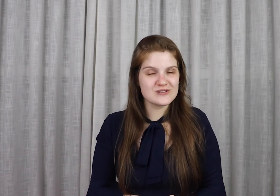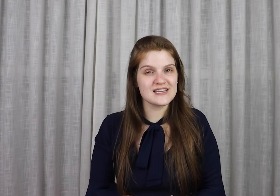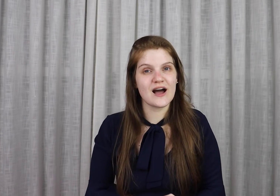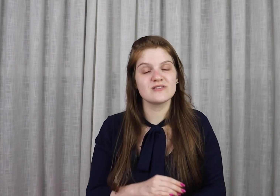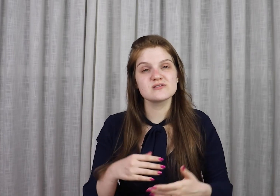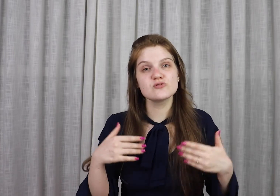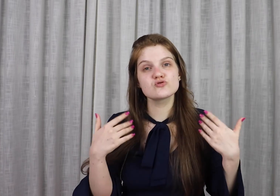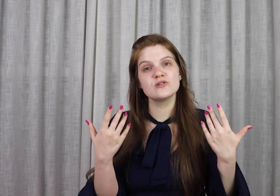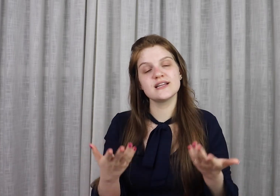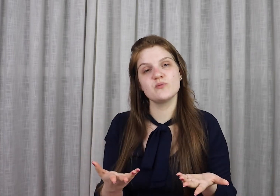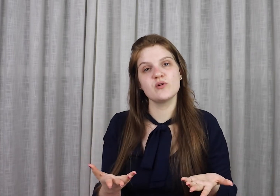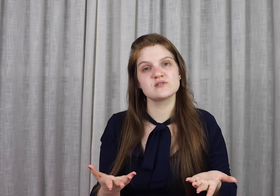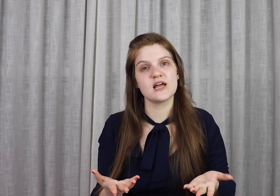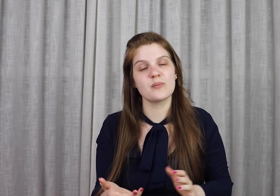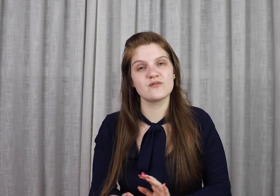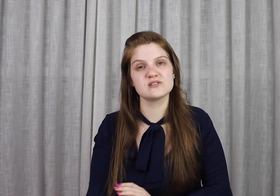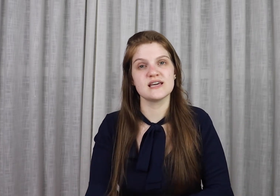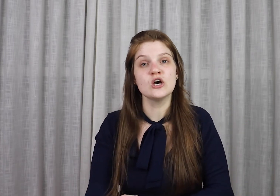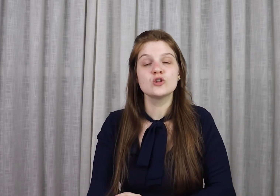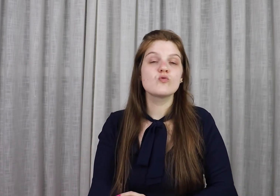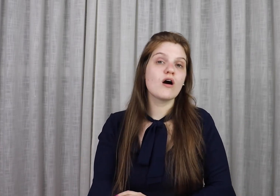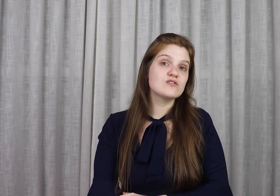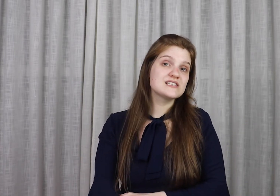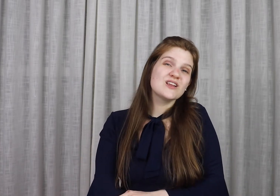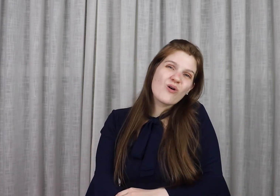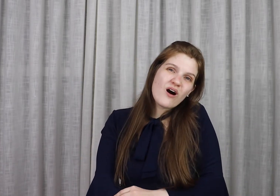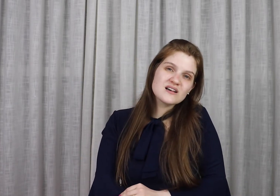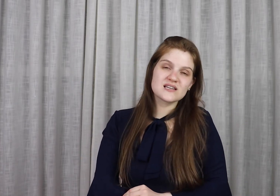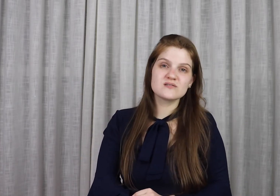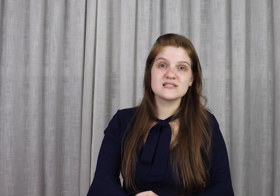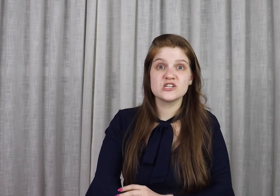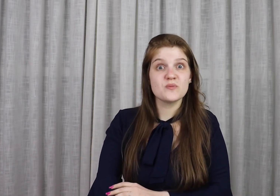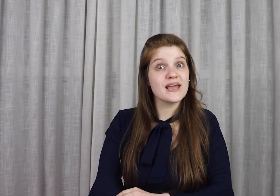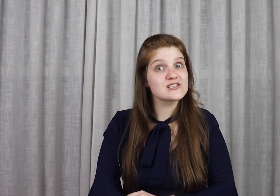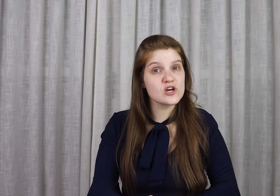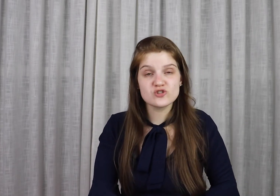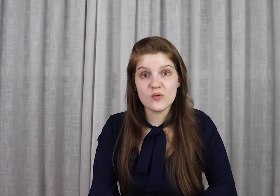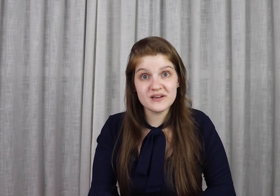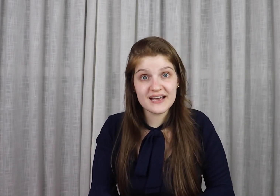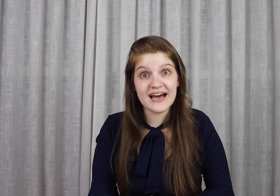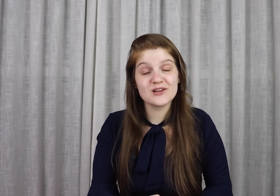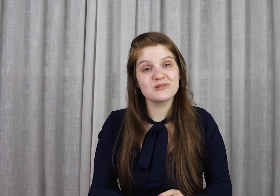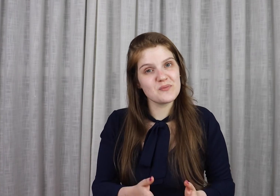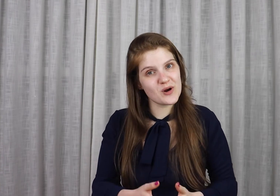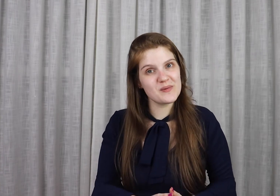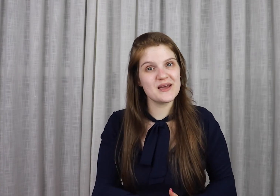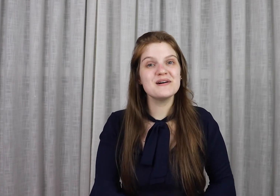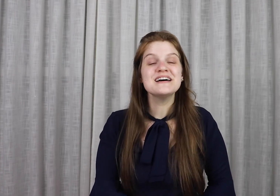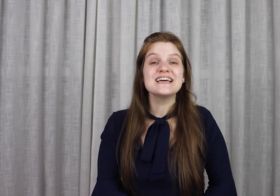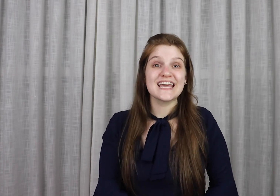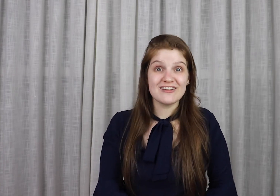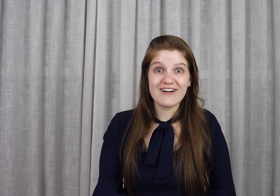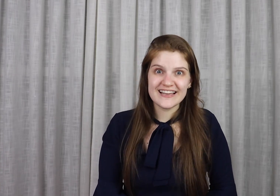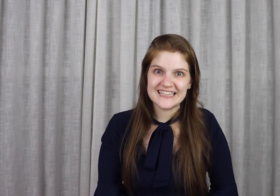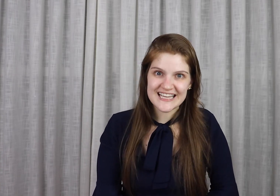sinal. Então se o surdo atribui um sinal para você do qual você não gosta, não se sente bem, é só se comunicar, não tem problema que ele vai